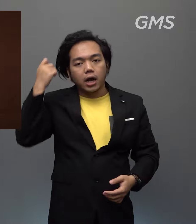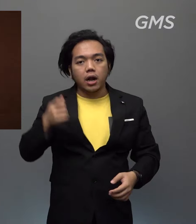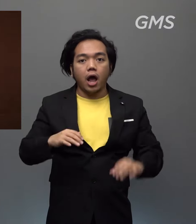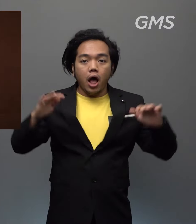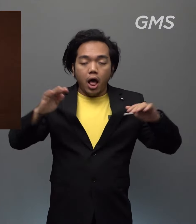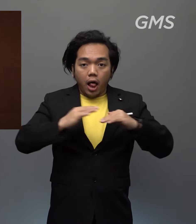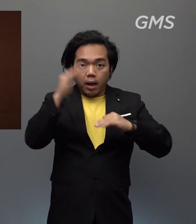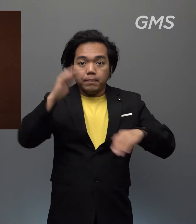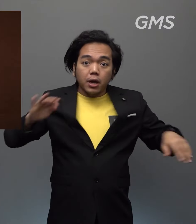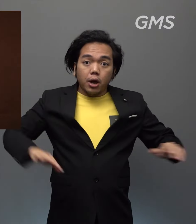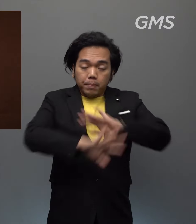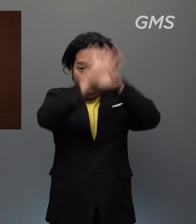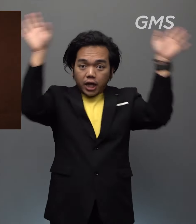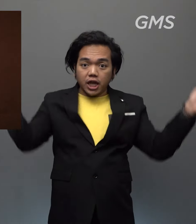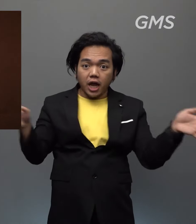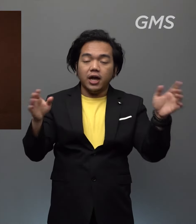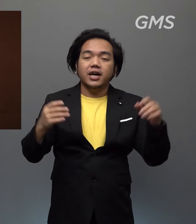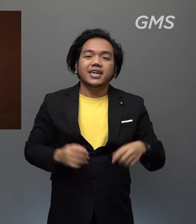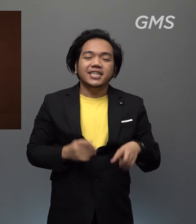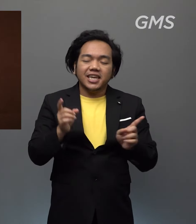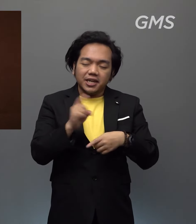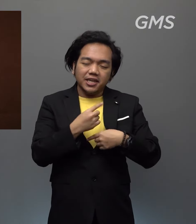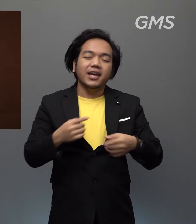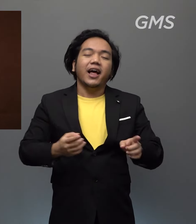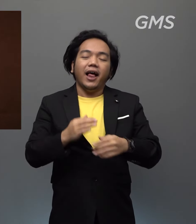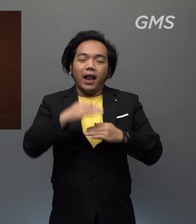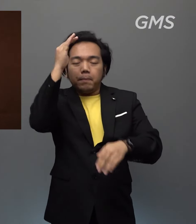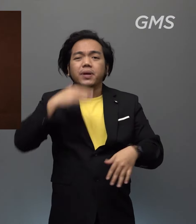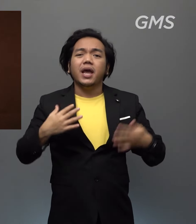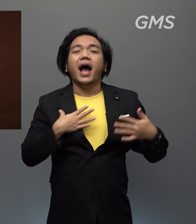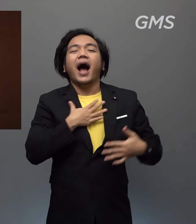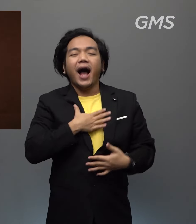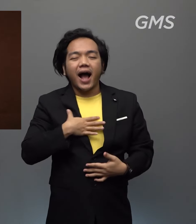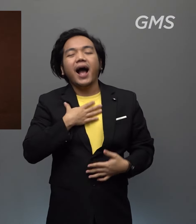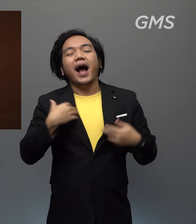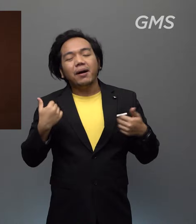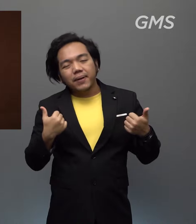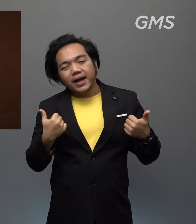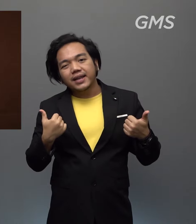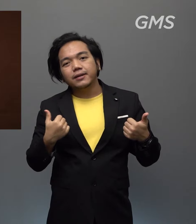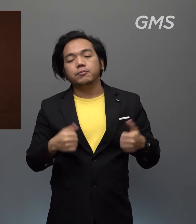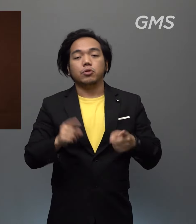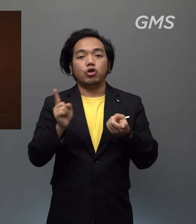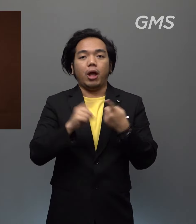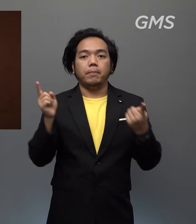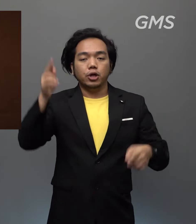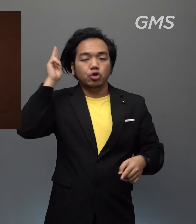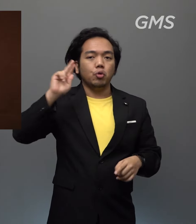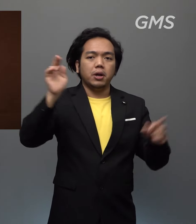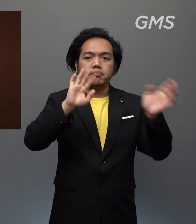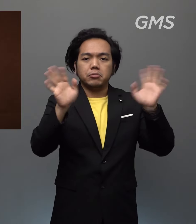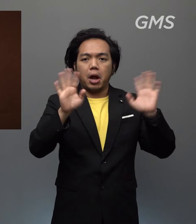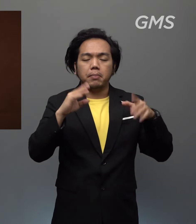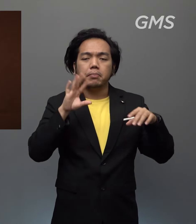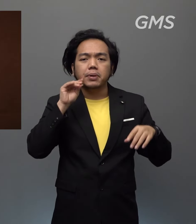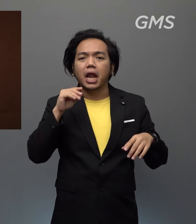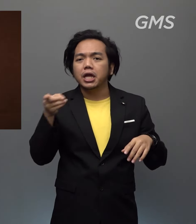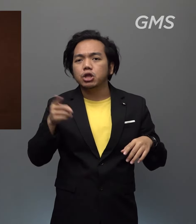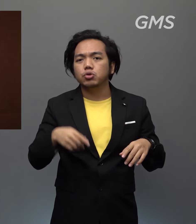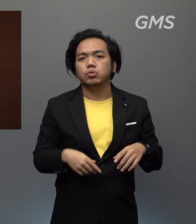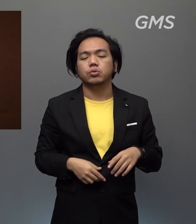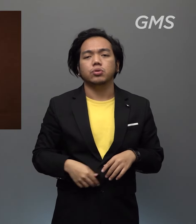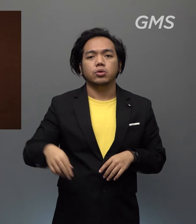banyak 32.000. Tapi Tuhan berkata enggak begitu. Tuhan tidak pilih 32.000 orang itu untuk maju semua bersama dengan